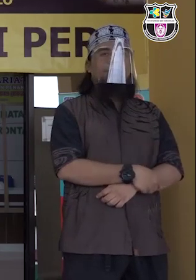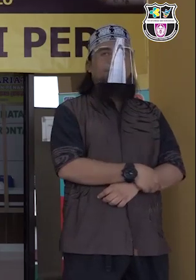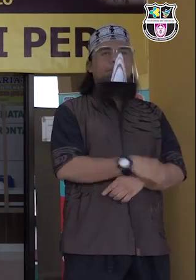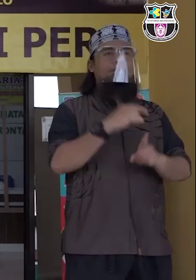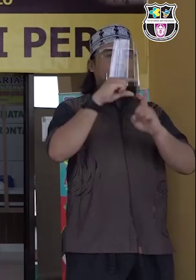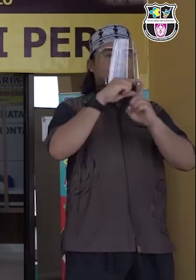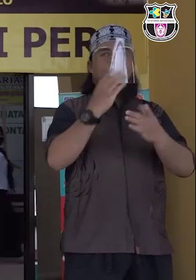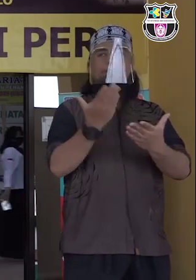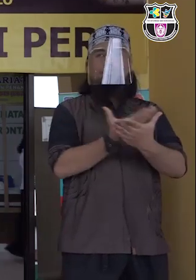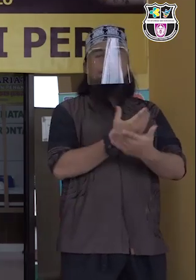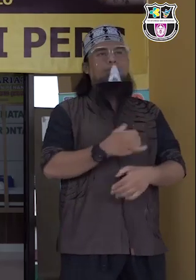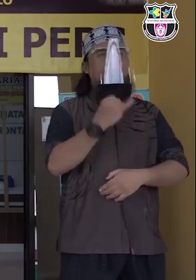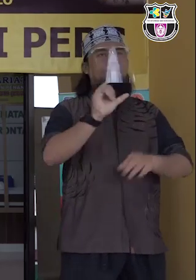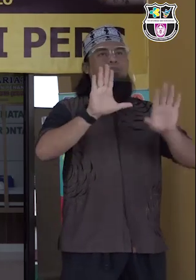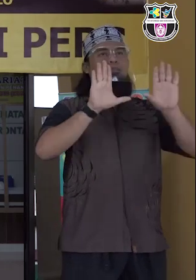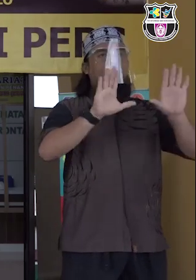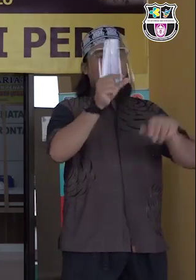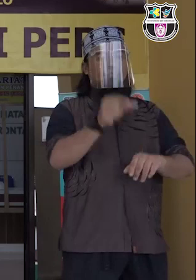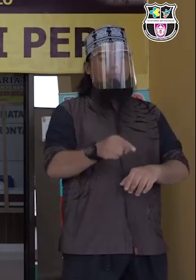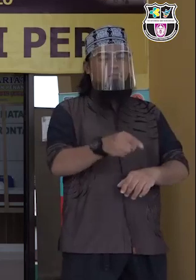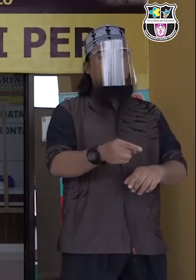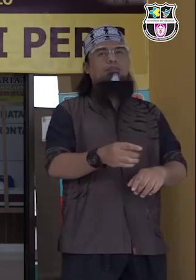Pasien baru yang 10 orang adalah,